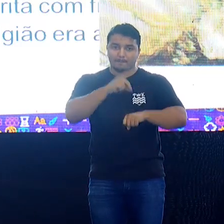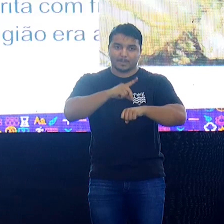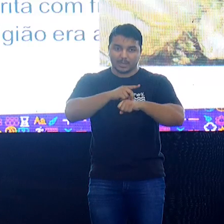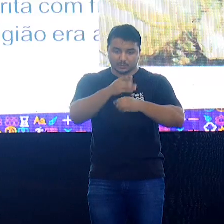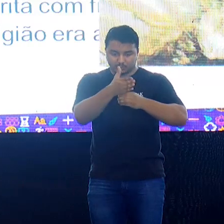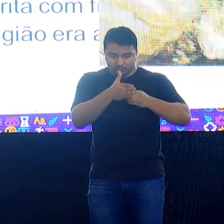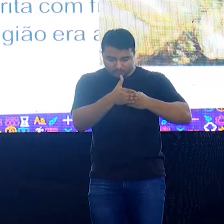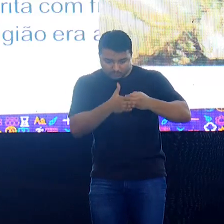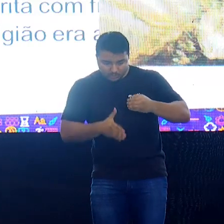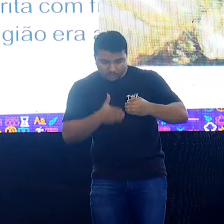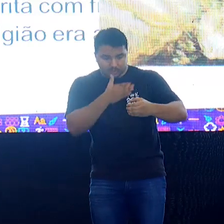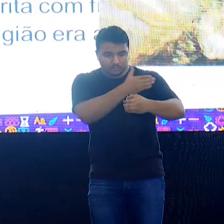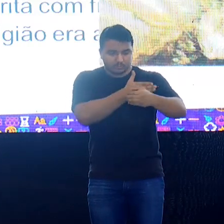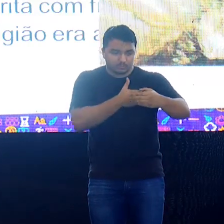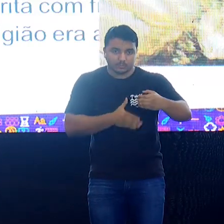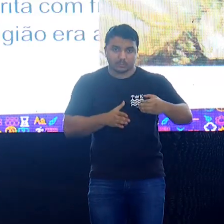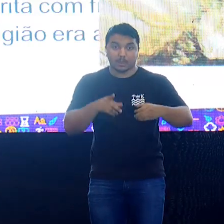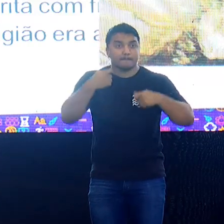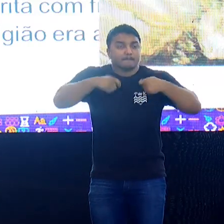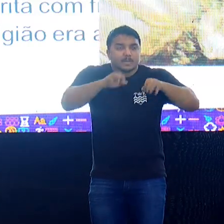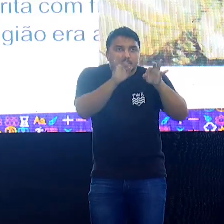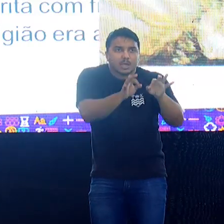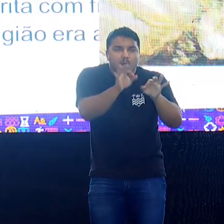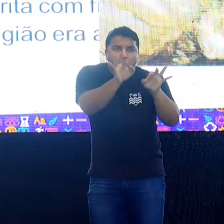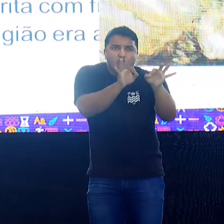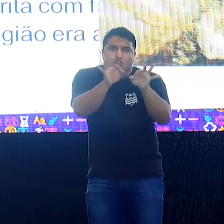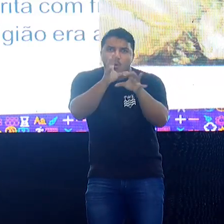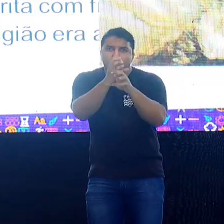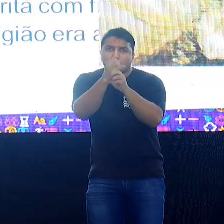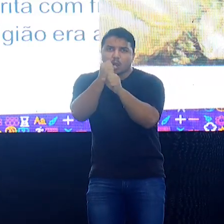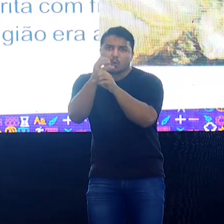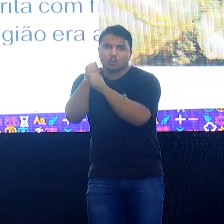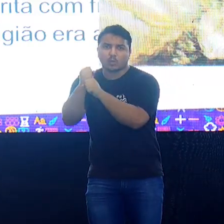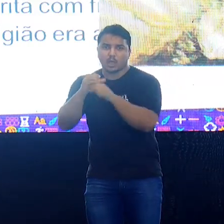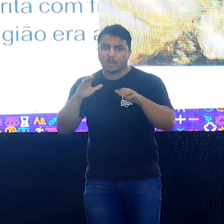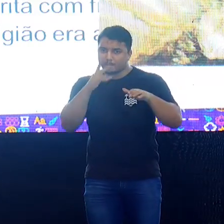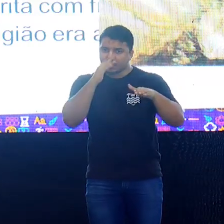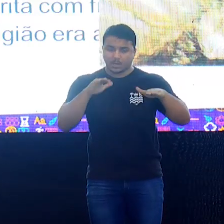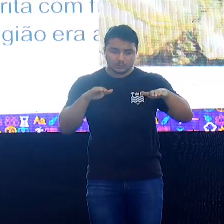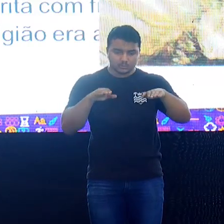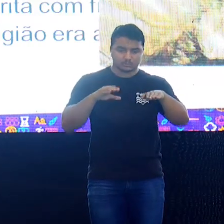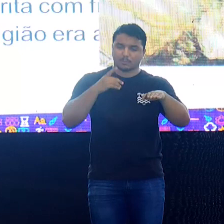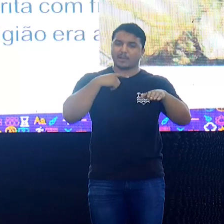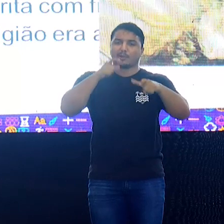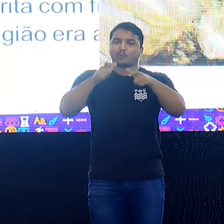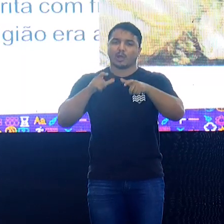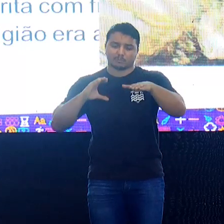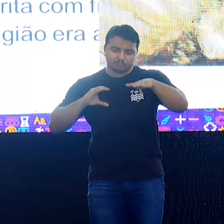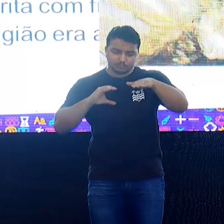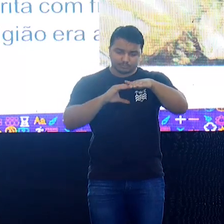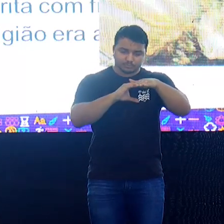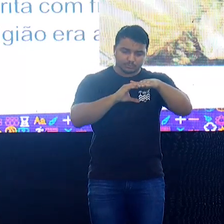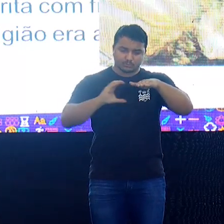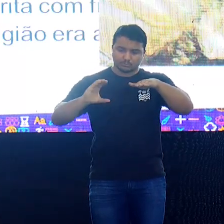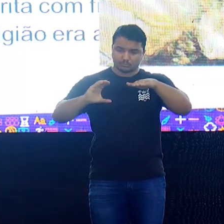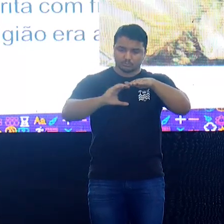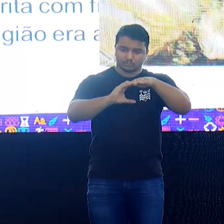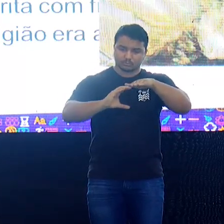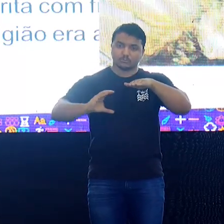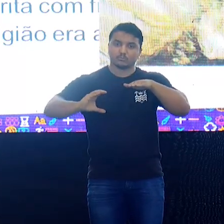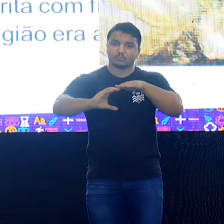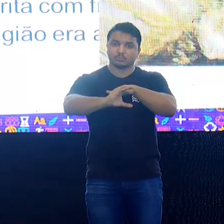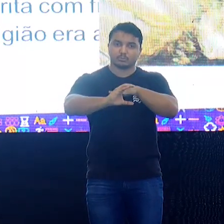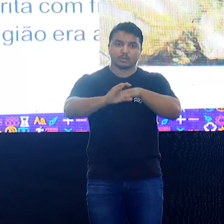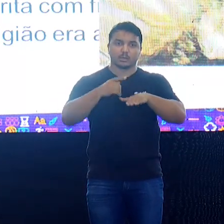cortada do tamanho preciso para ser encaixada no local onde aquela pedra ficaria,